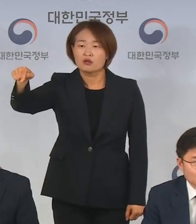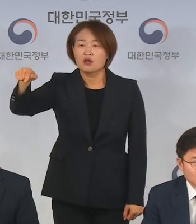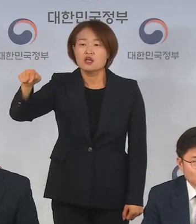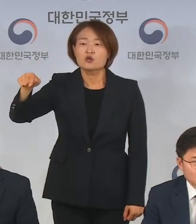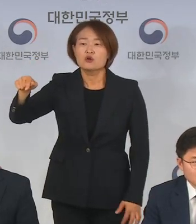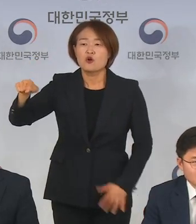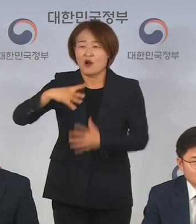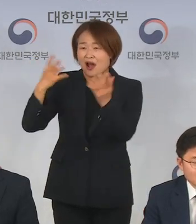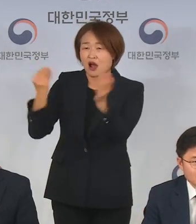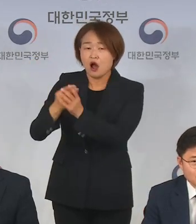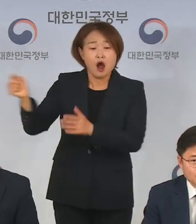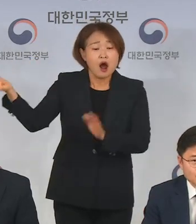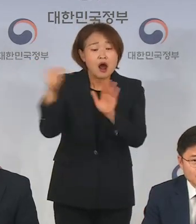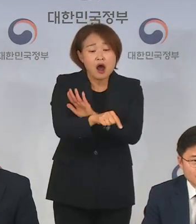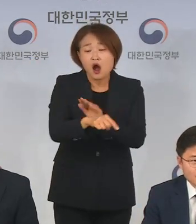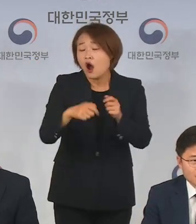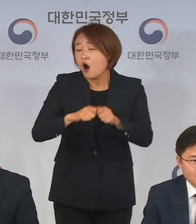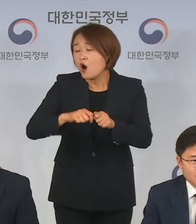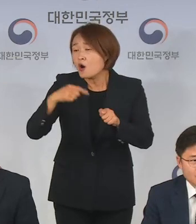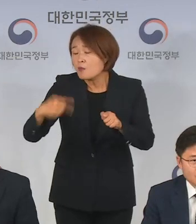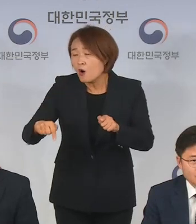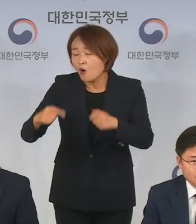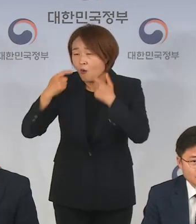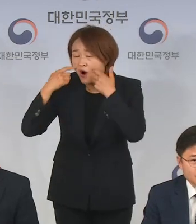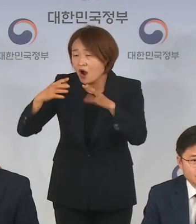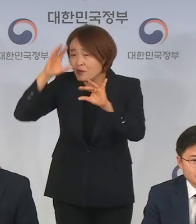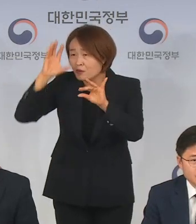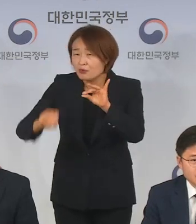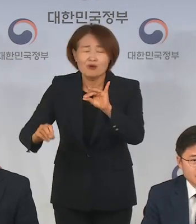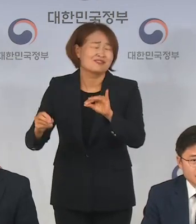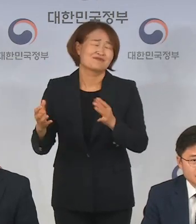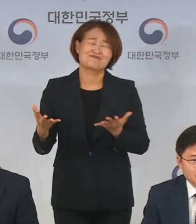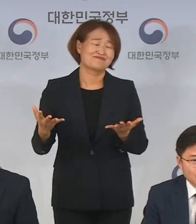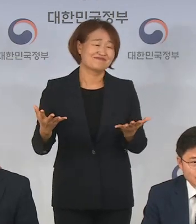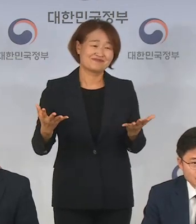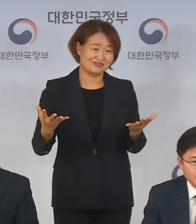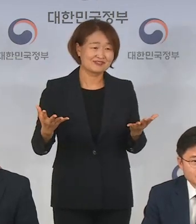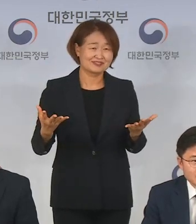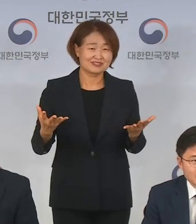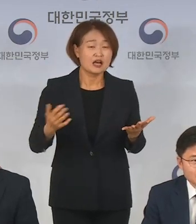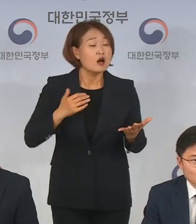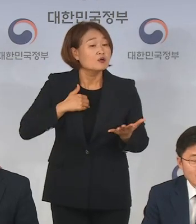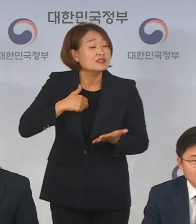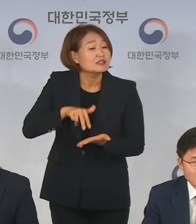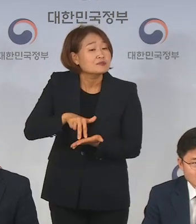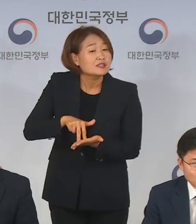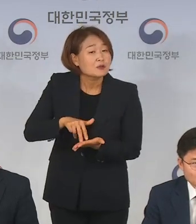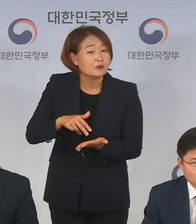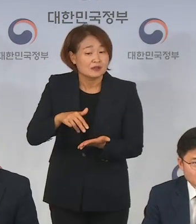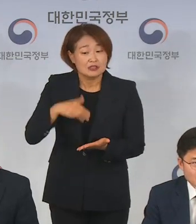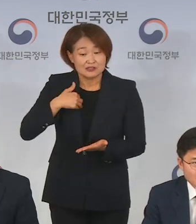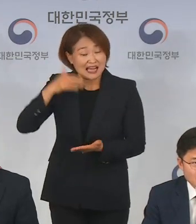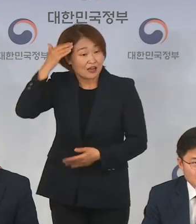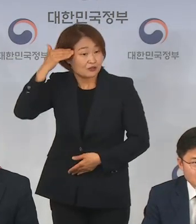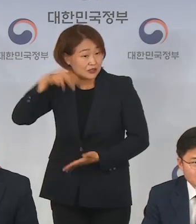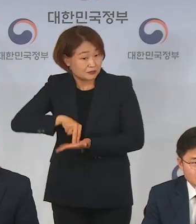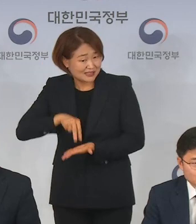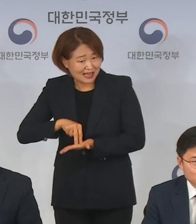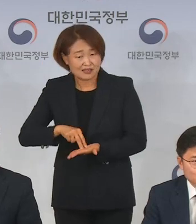다 파악하고 있지는 못하기 때문에 이 부분은 어쩔 수 없이 그 저희들 입장에서 확인해야 되는